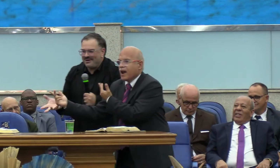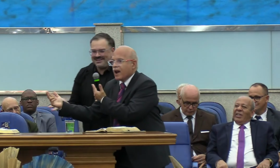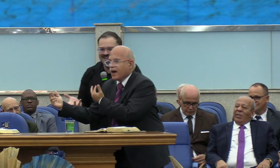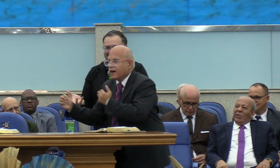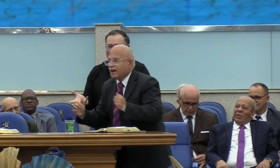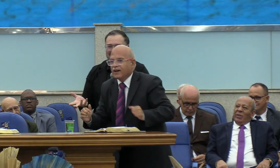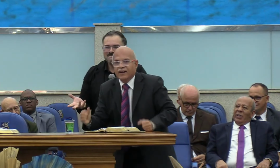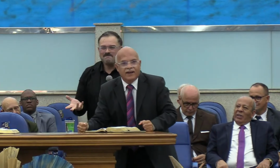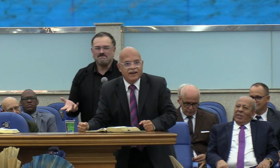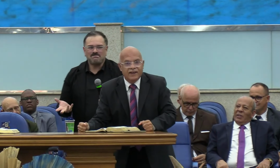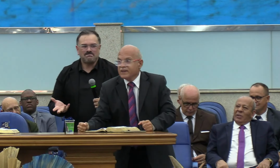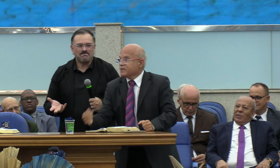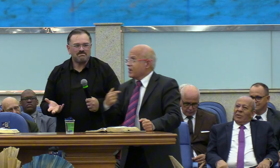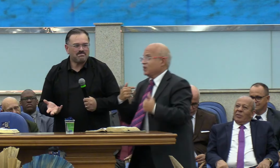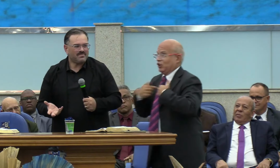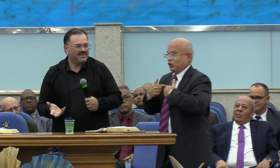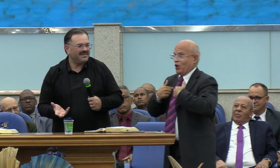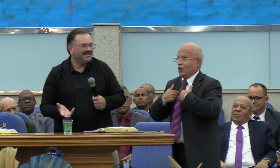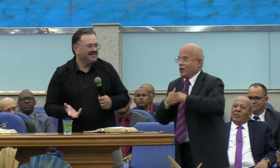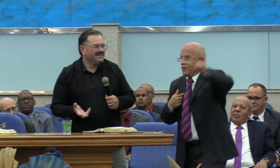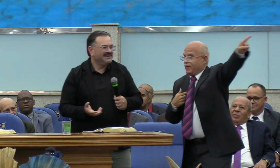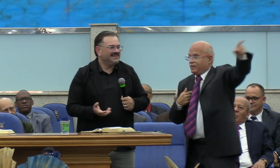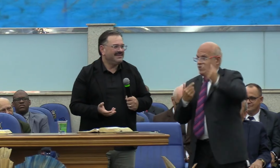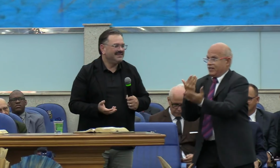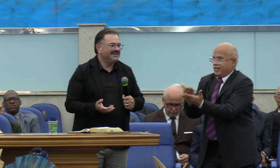eu aqui.